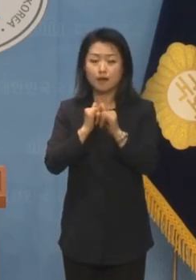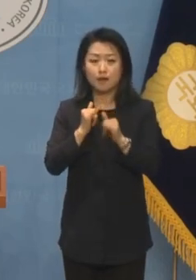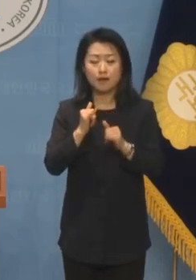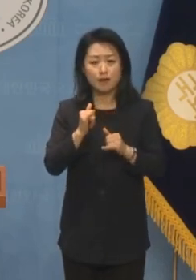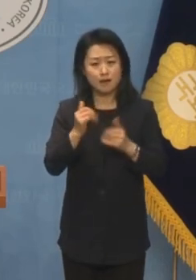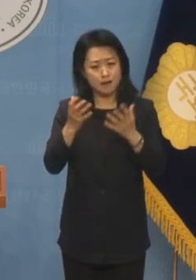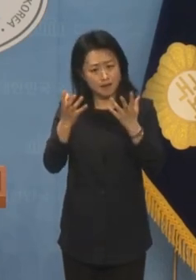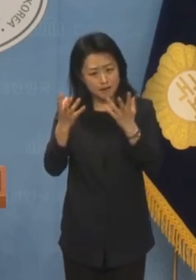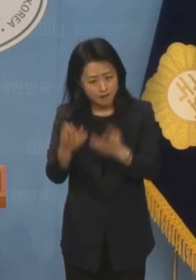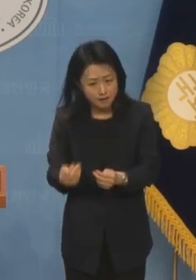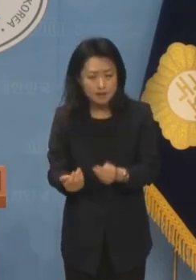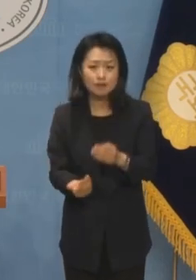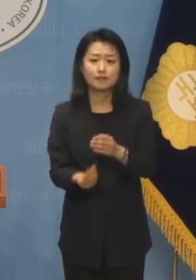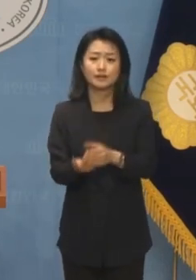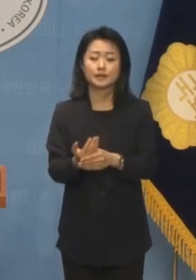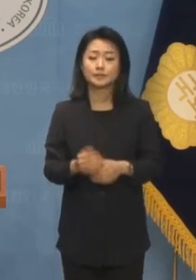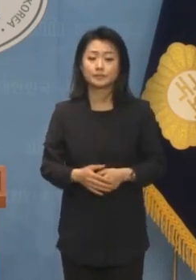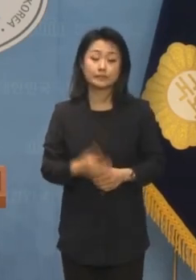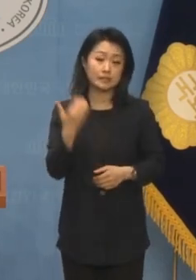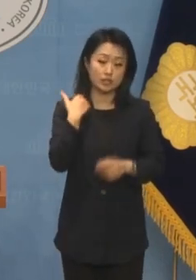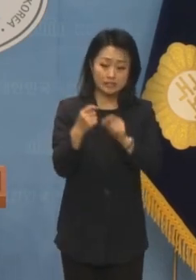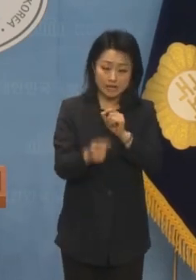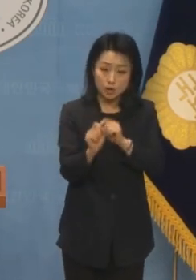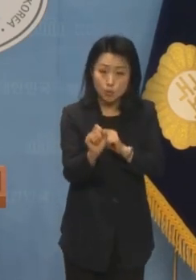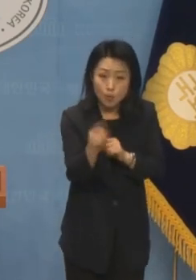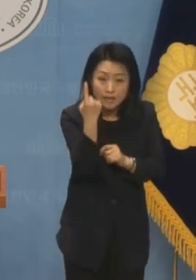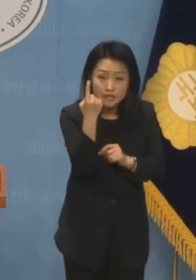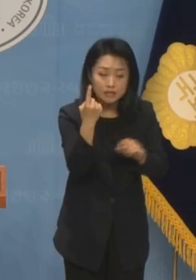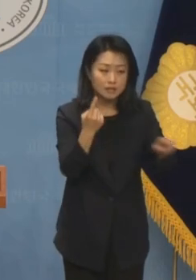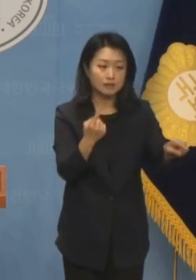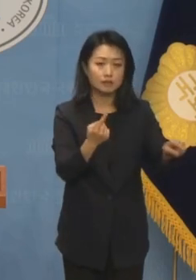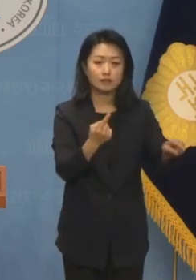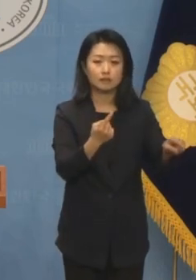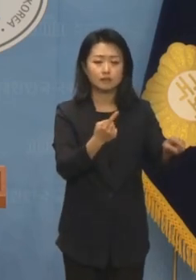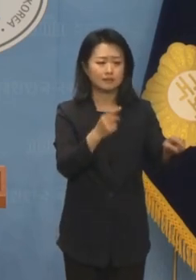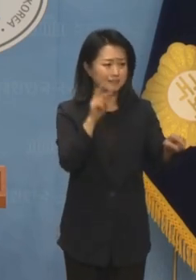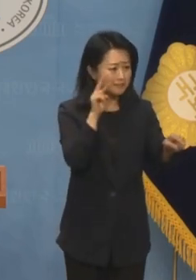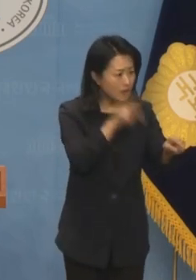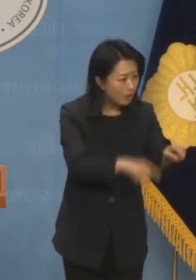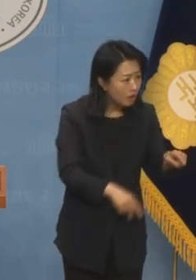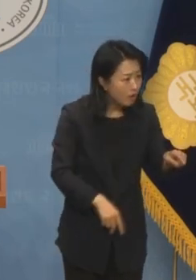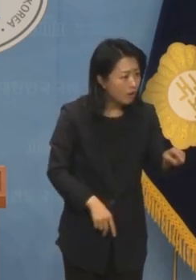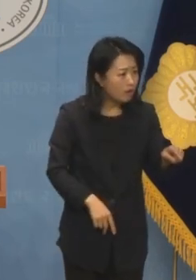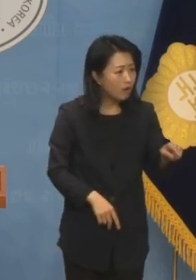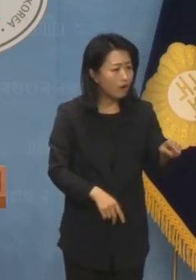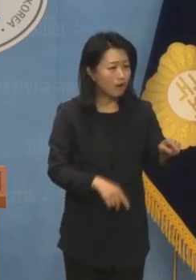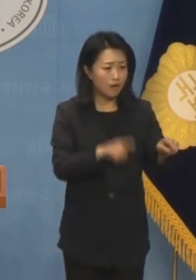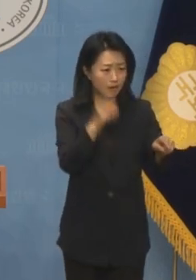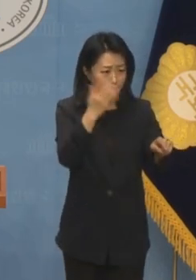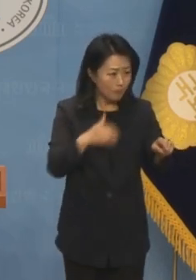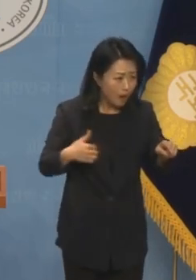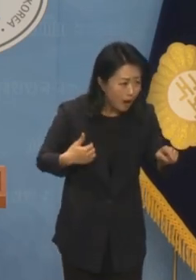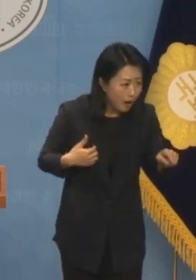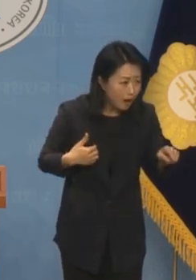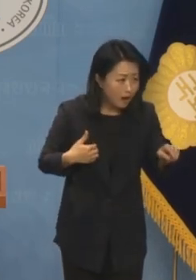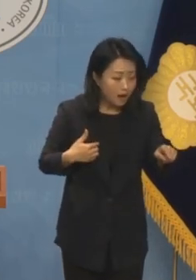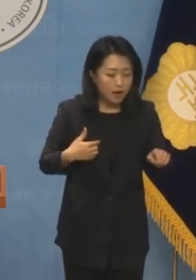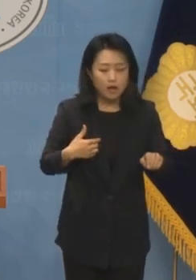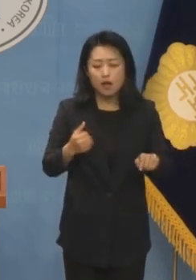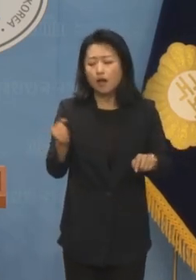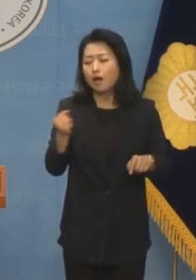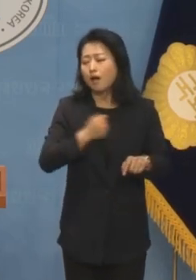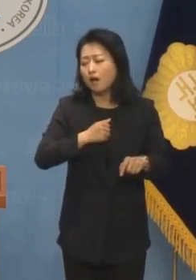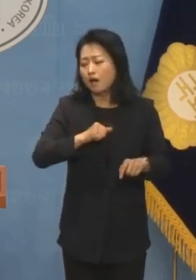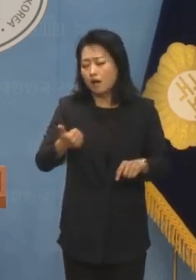것입니다. 전세 사기 원인을 잘못 짚을수록 세입자의 절망은 깊어집니다. 정부